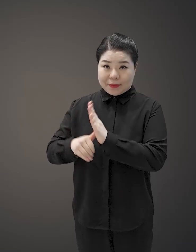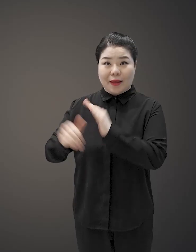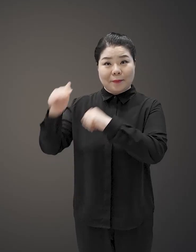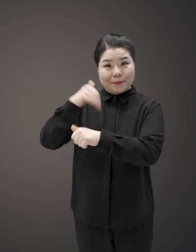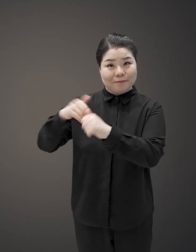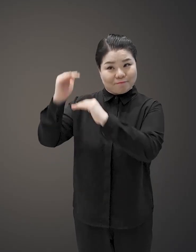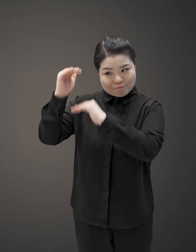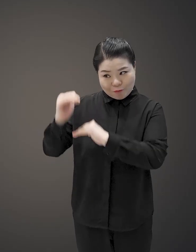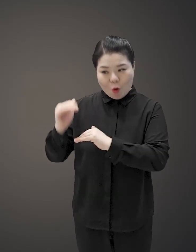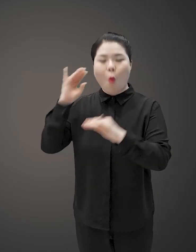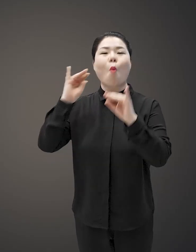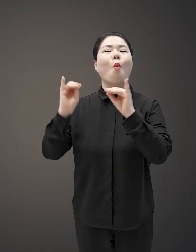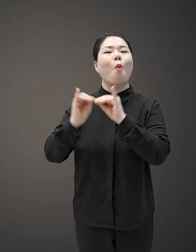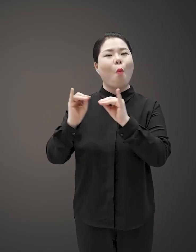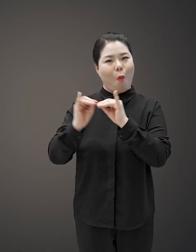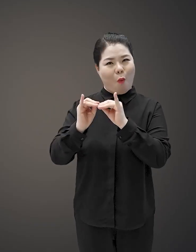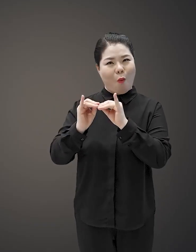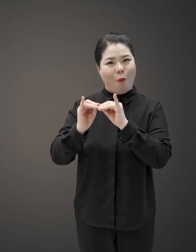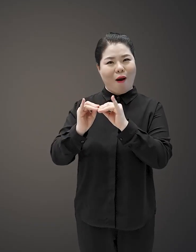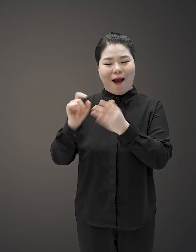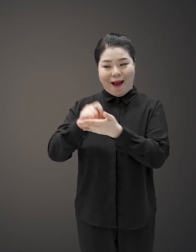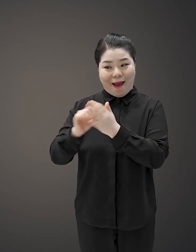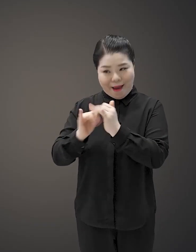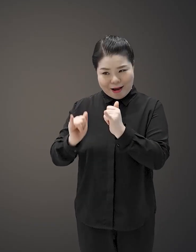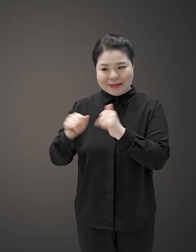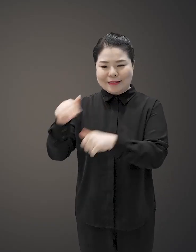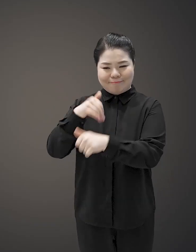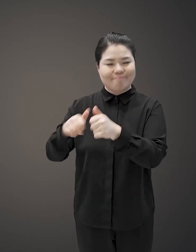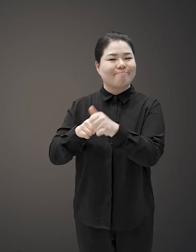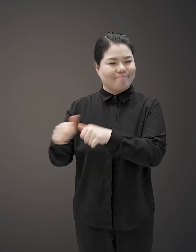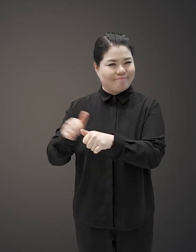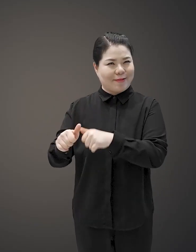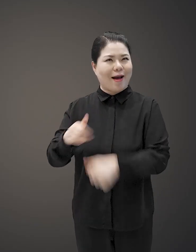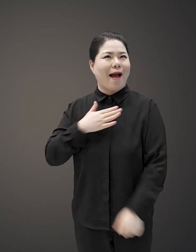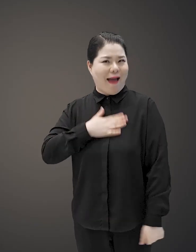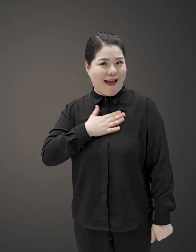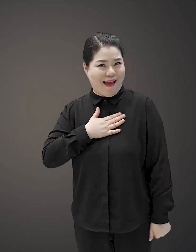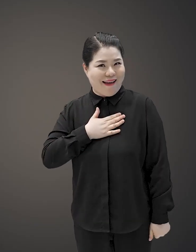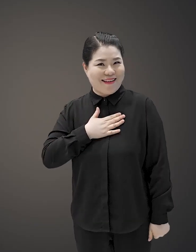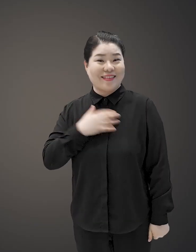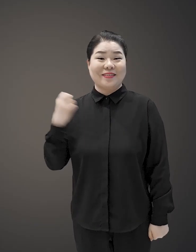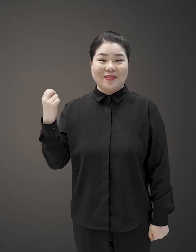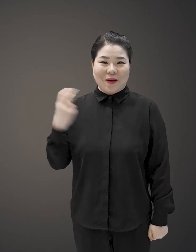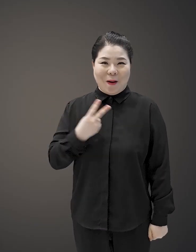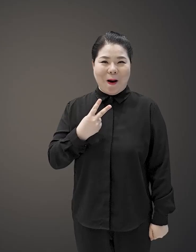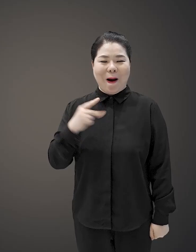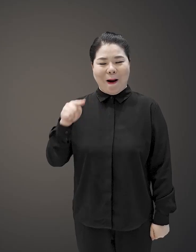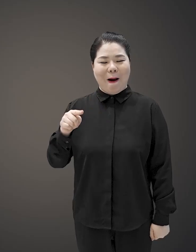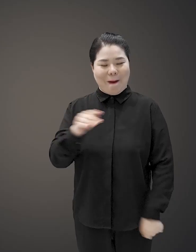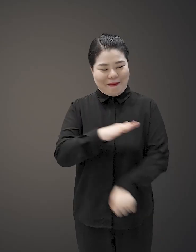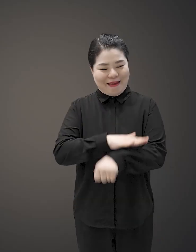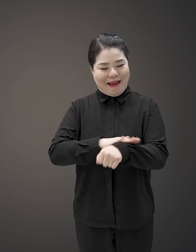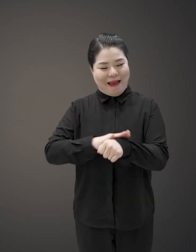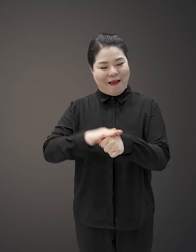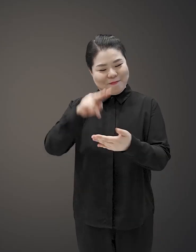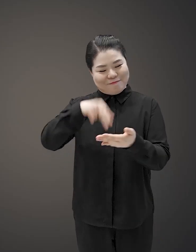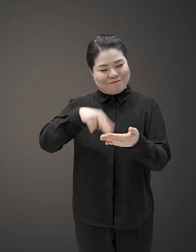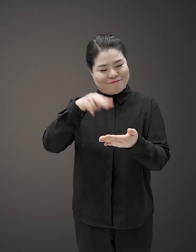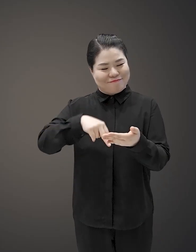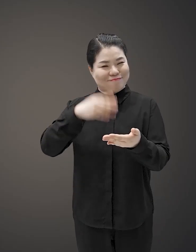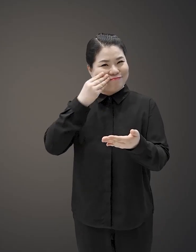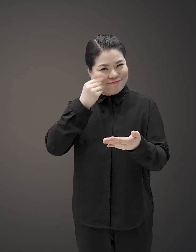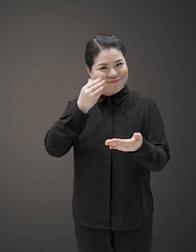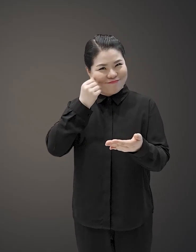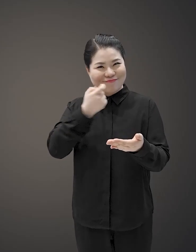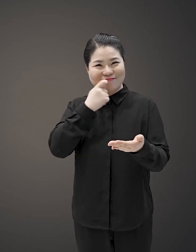저도 공감이 가고, 아, 작가님은 이때 이런 일을 이렇게 이겨냈구나를 알게 되면서 더 약간 쑥쑥 잘 읽어나갔던 것